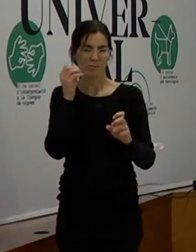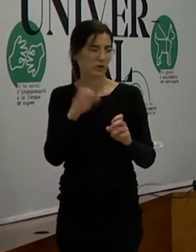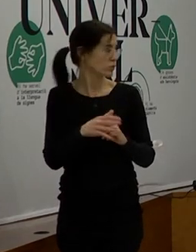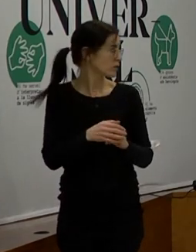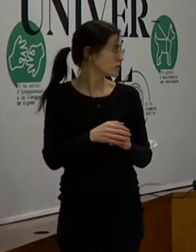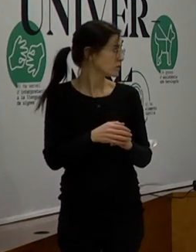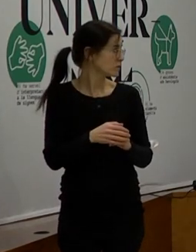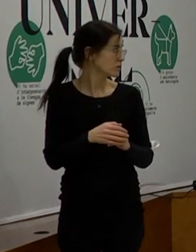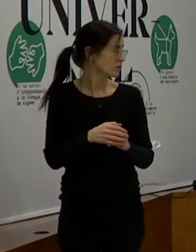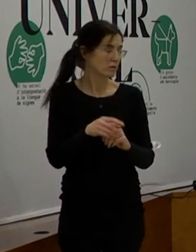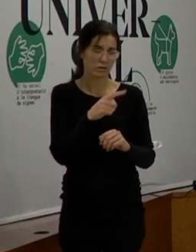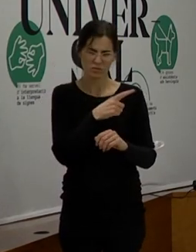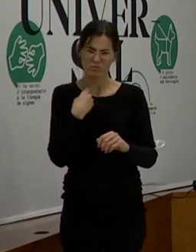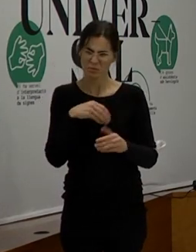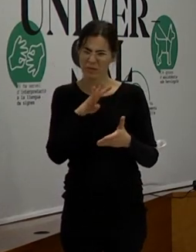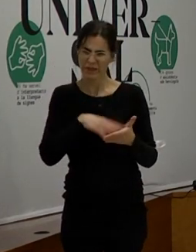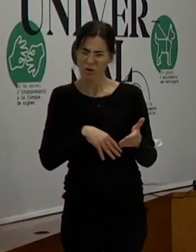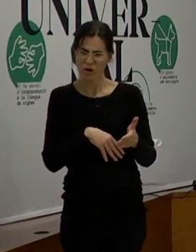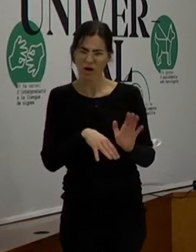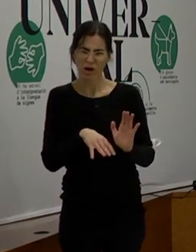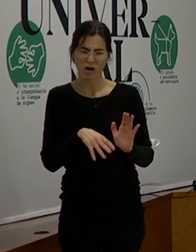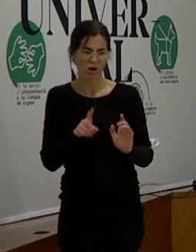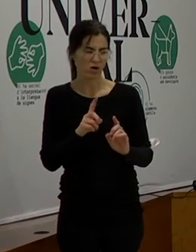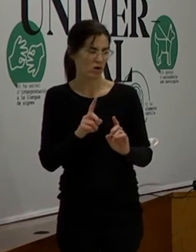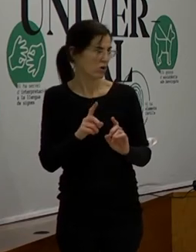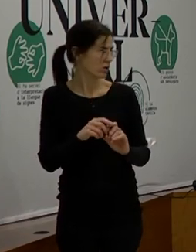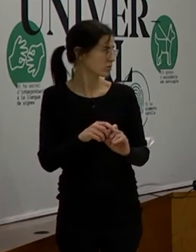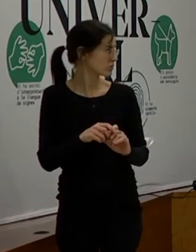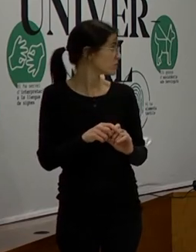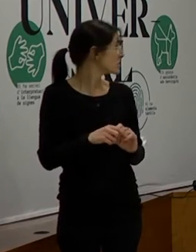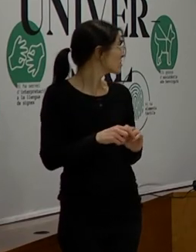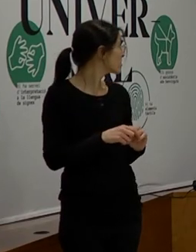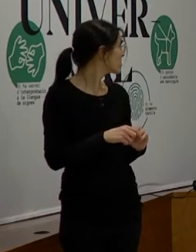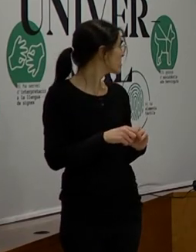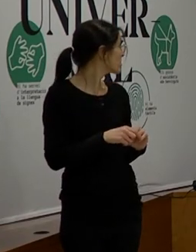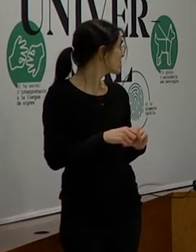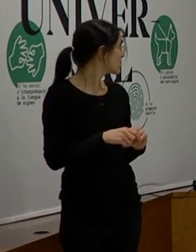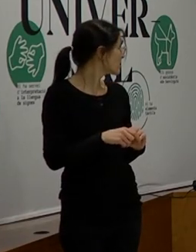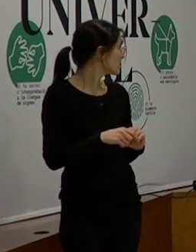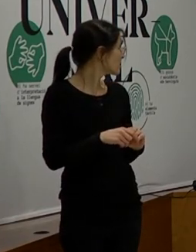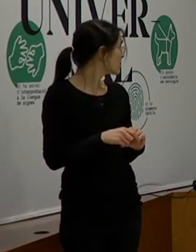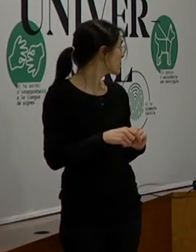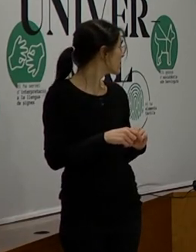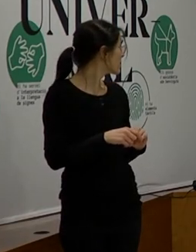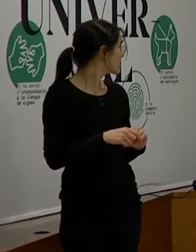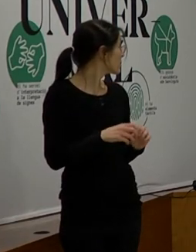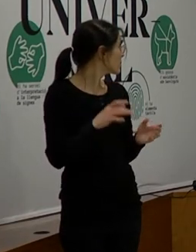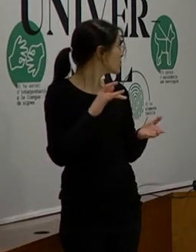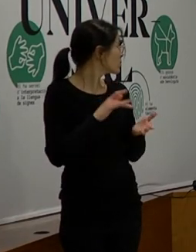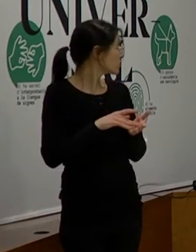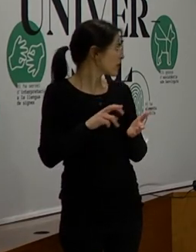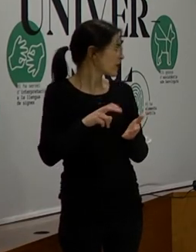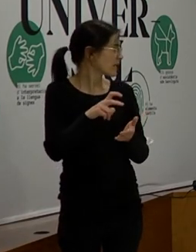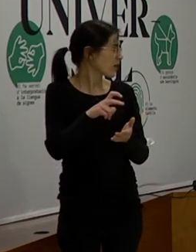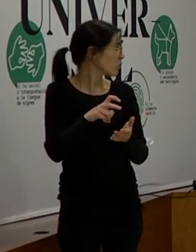Ah, això és Barcelona, no? No, l'anterior. Però és que tinc un graó.